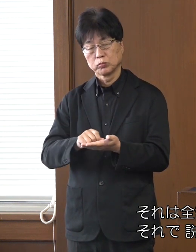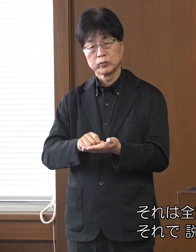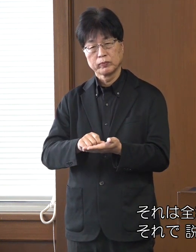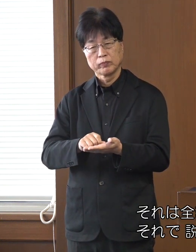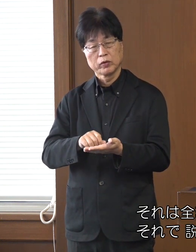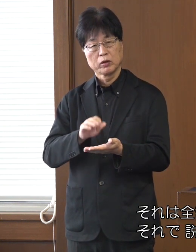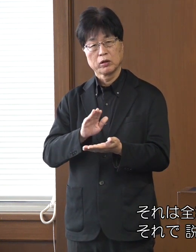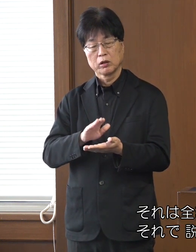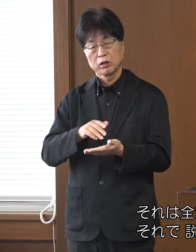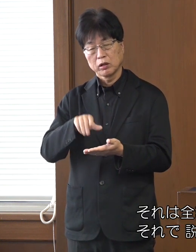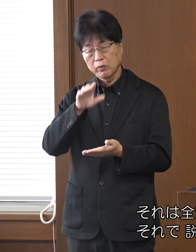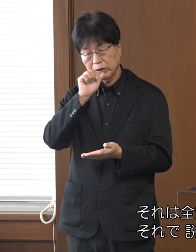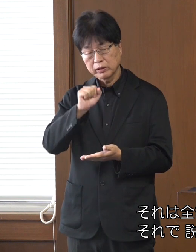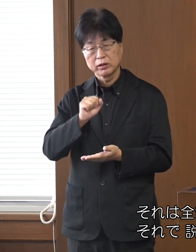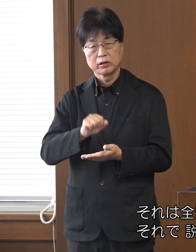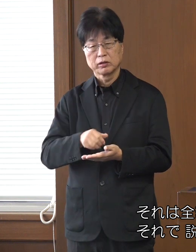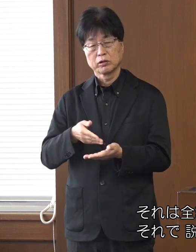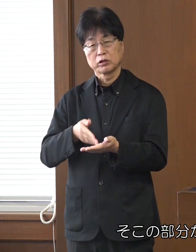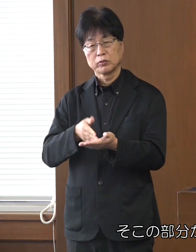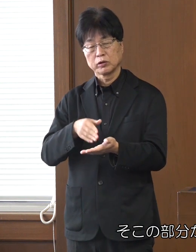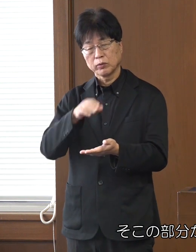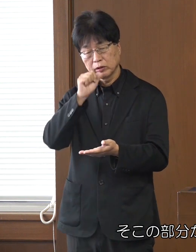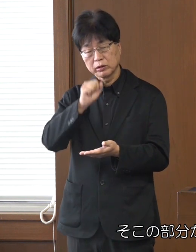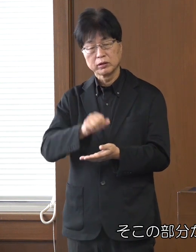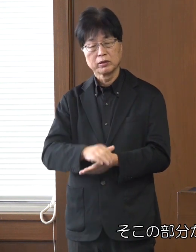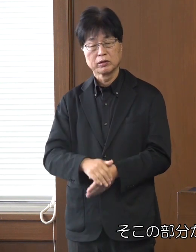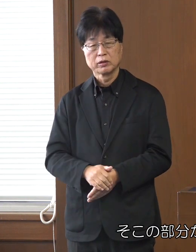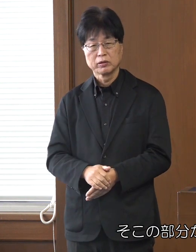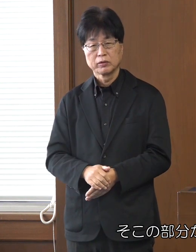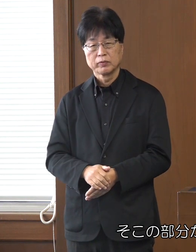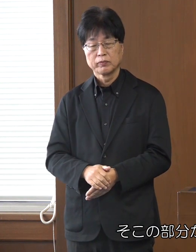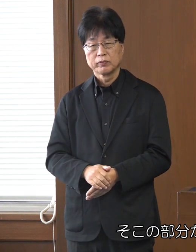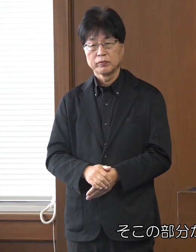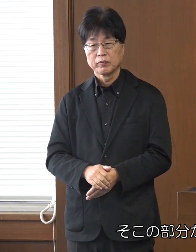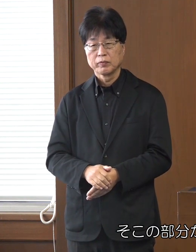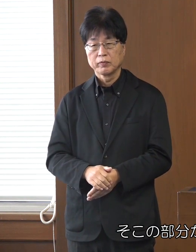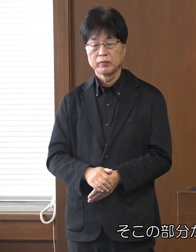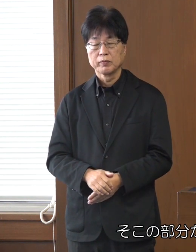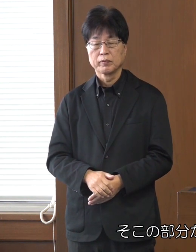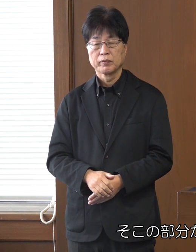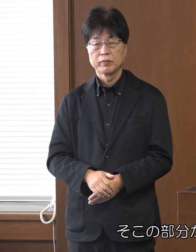明すればいいわけです。だからそこの部分が